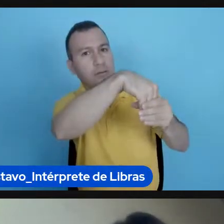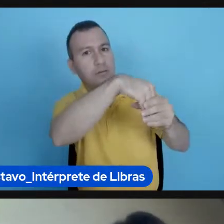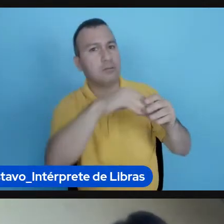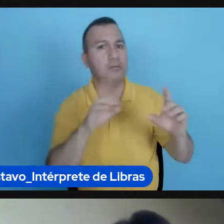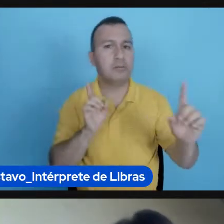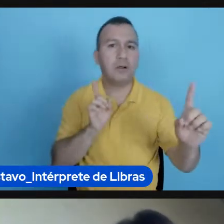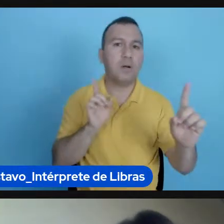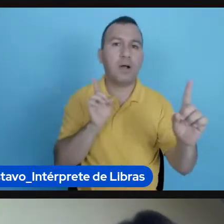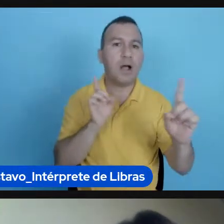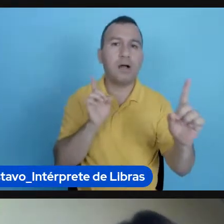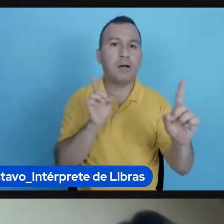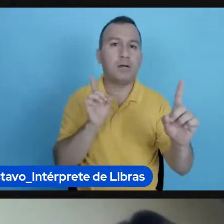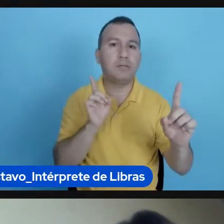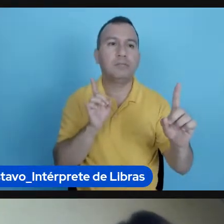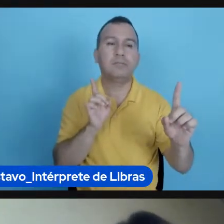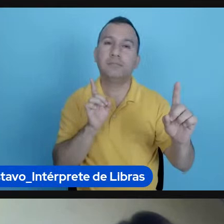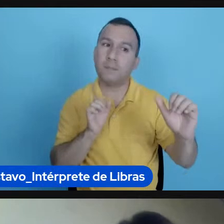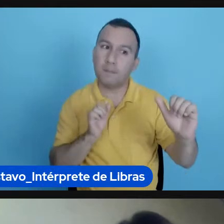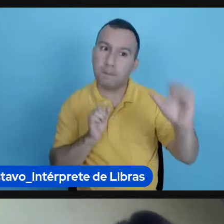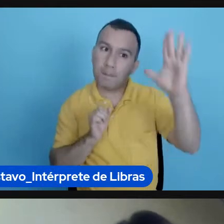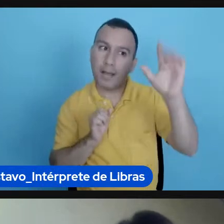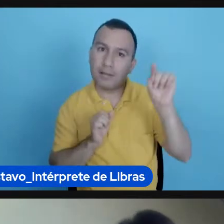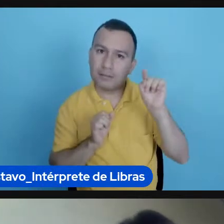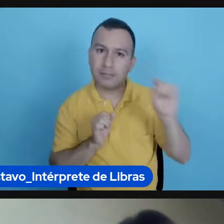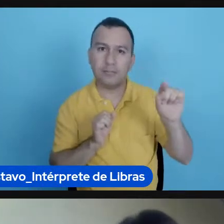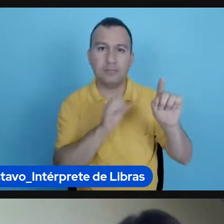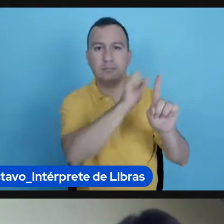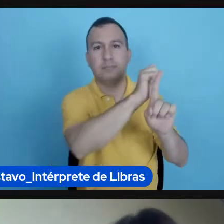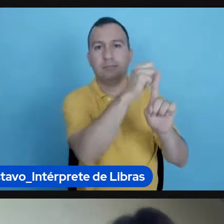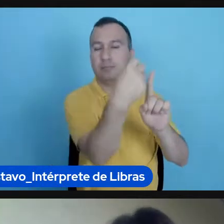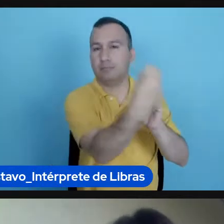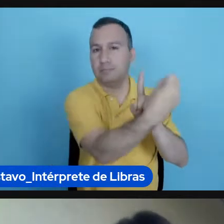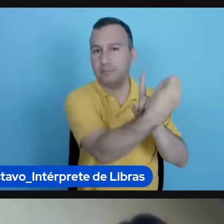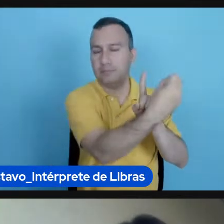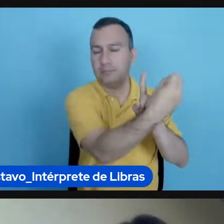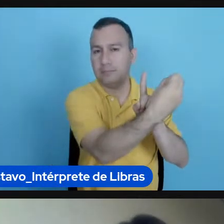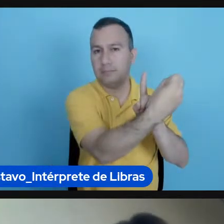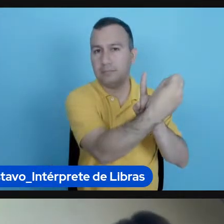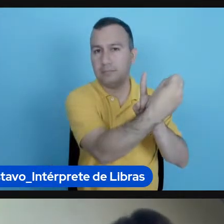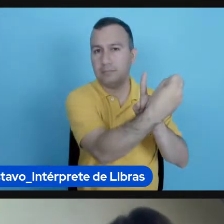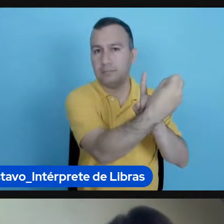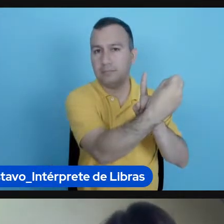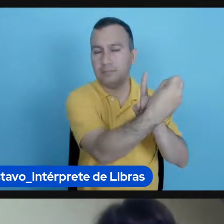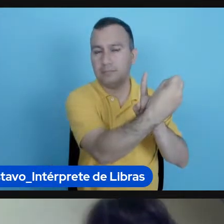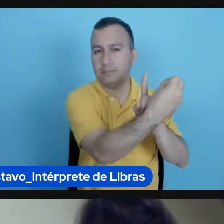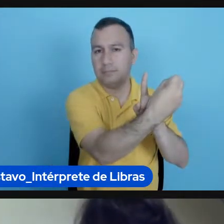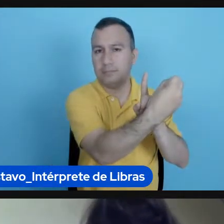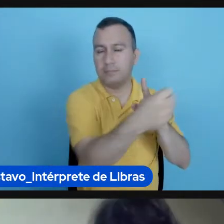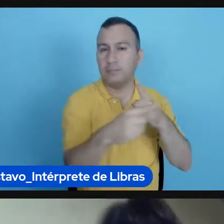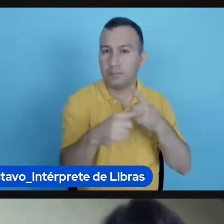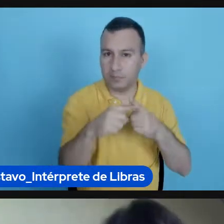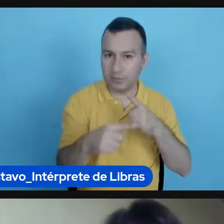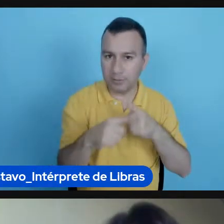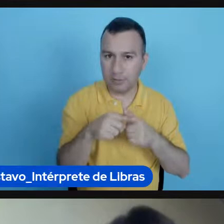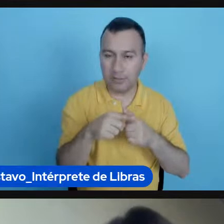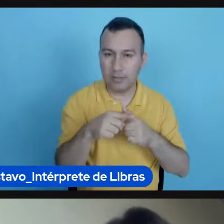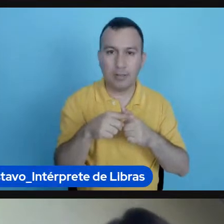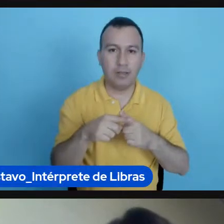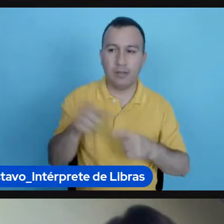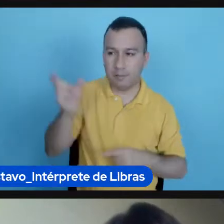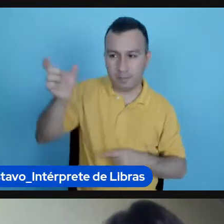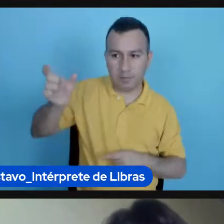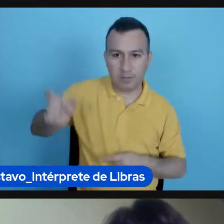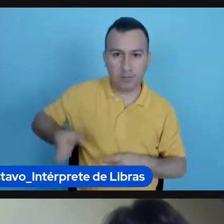na sociedade do que numa pessoa que, por não ter algum órgão no sentido ou alguma limitação física, está sendo taxado